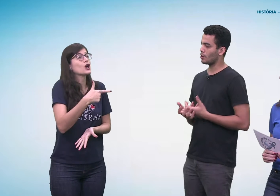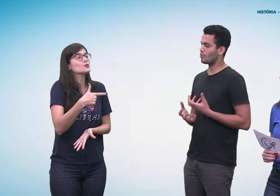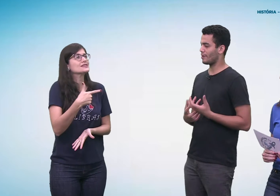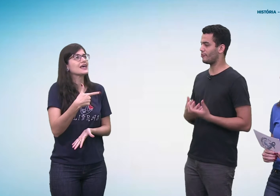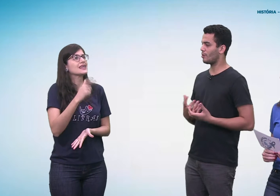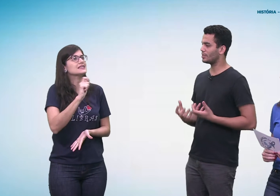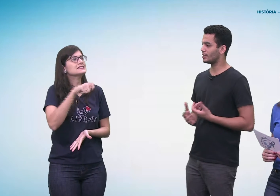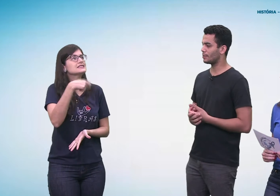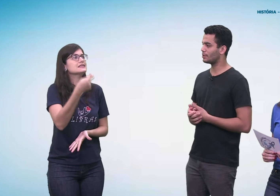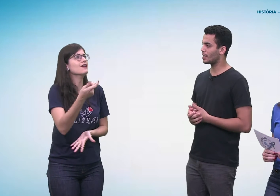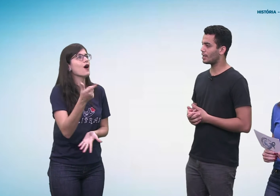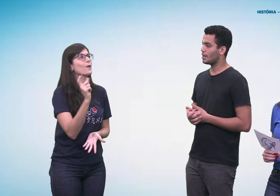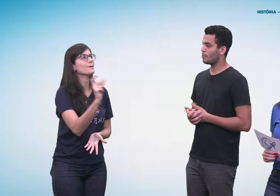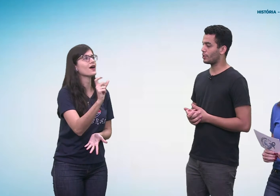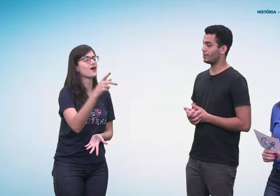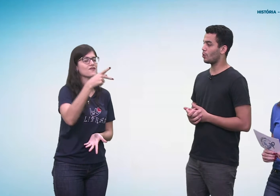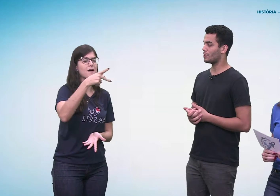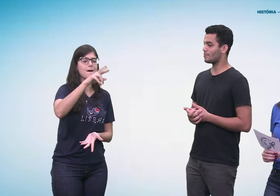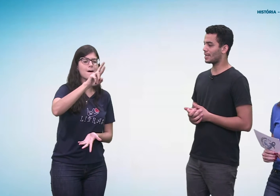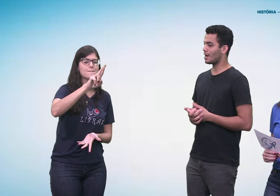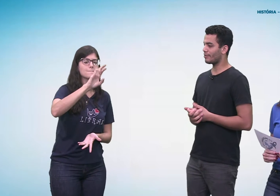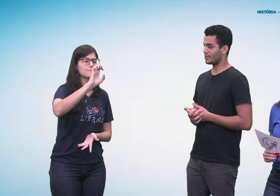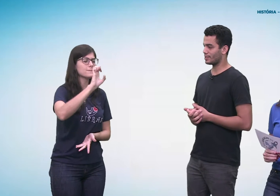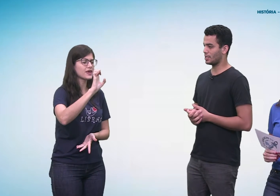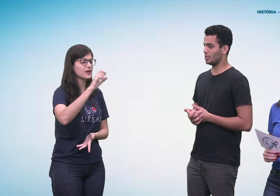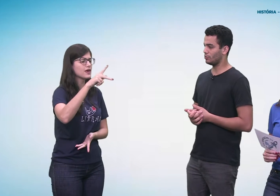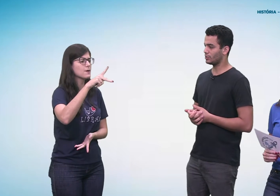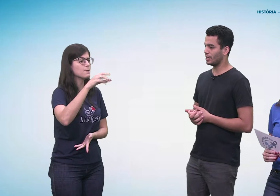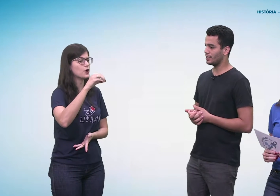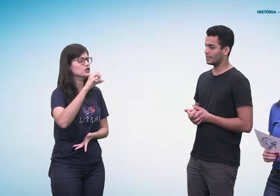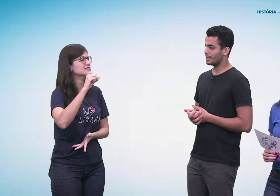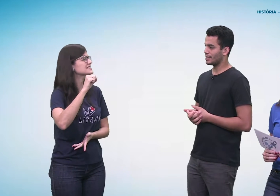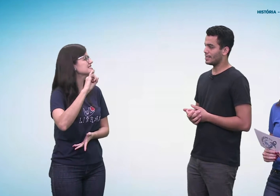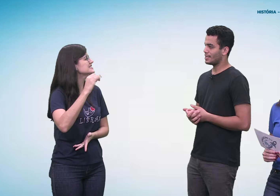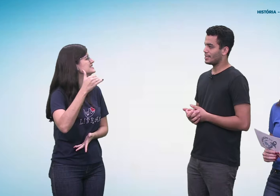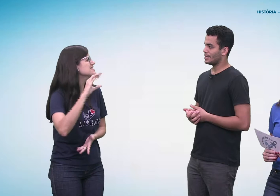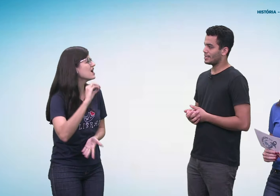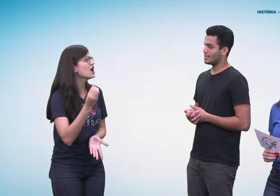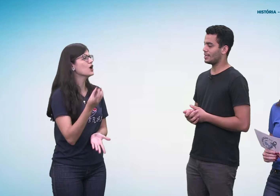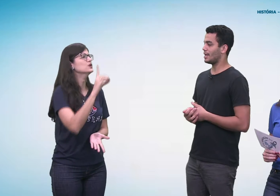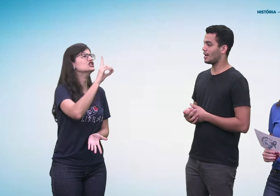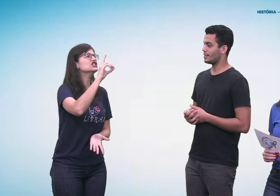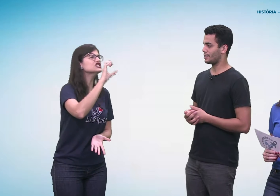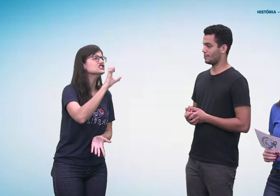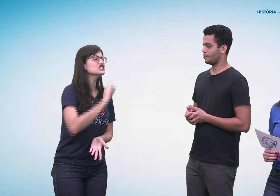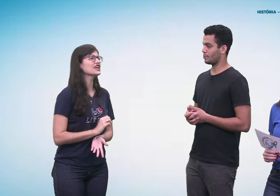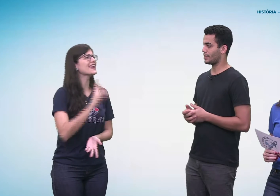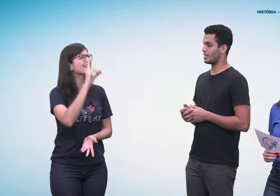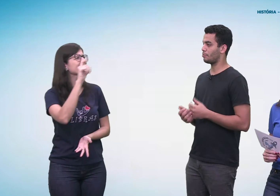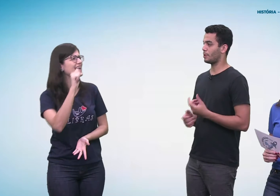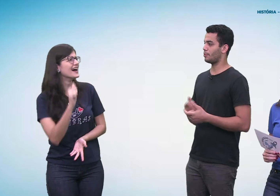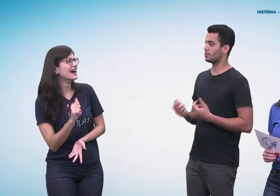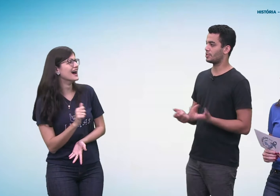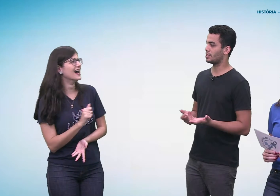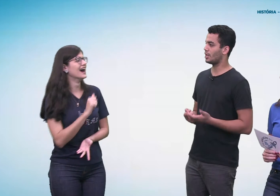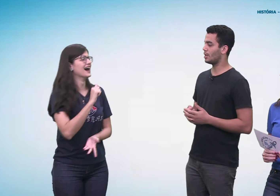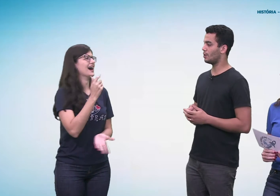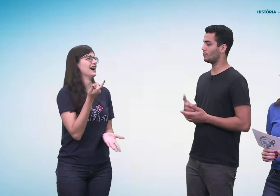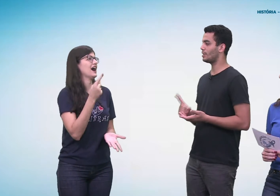Arrumar formas de adaptar. Porque tem algumas palavras que não têm sinais, por exemplo, preposição,